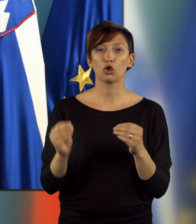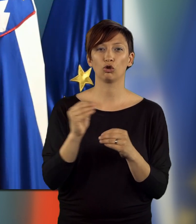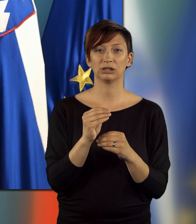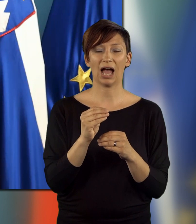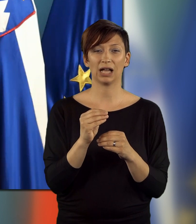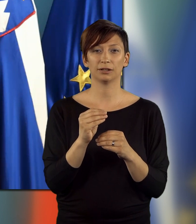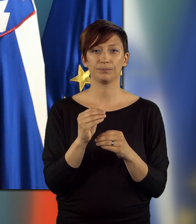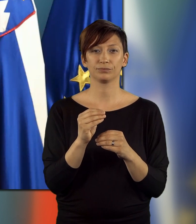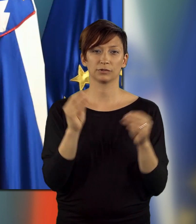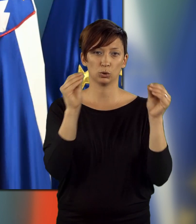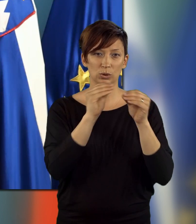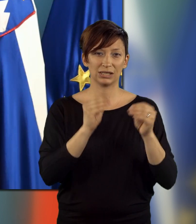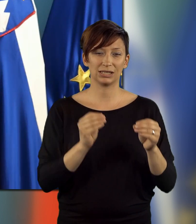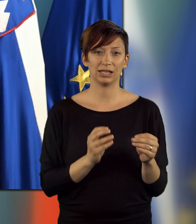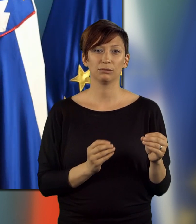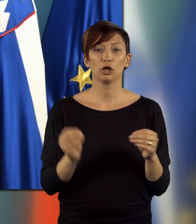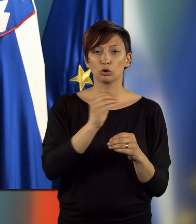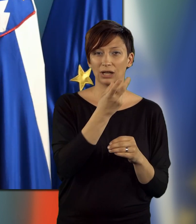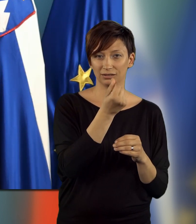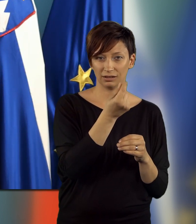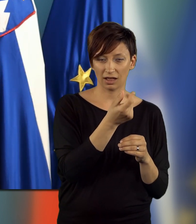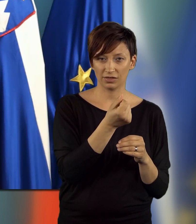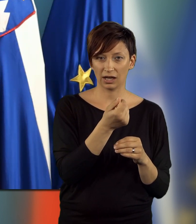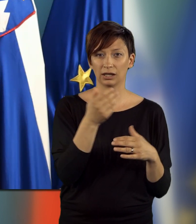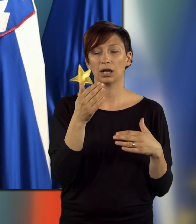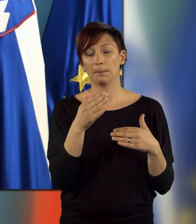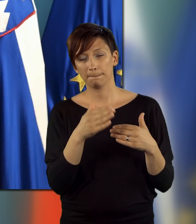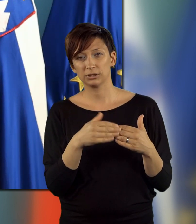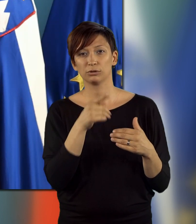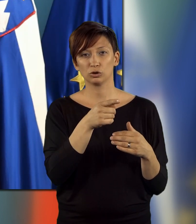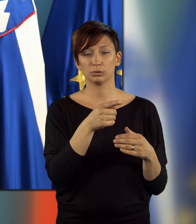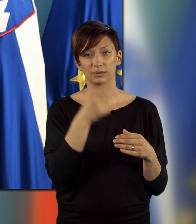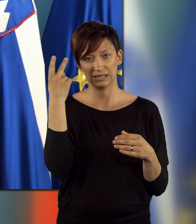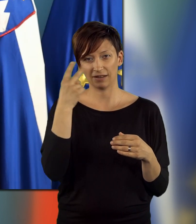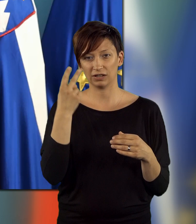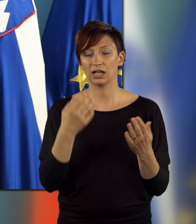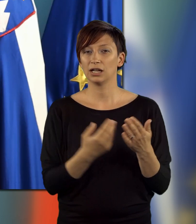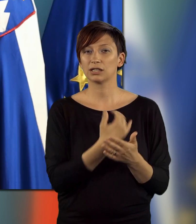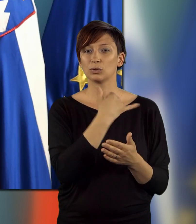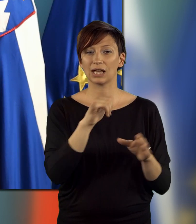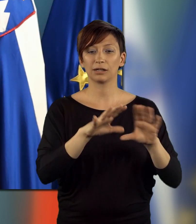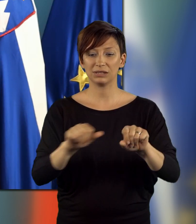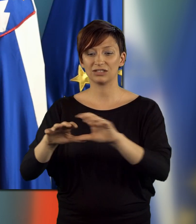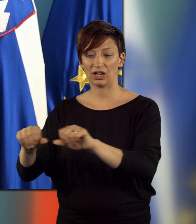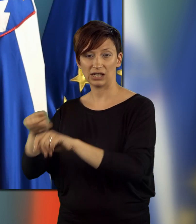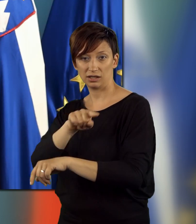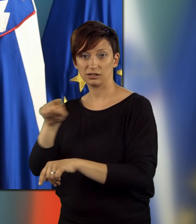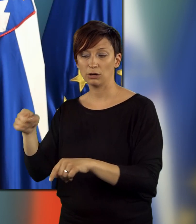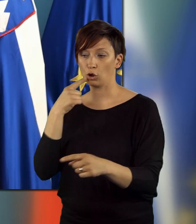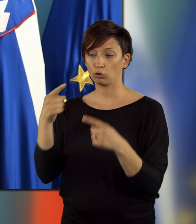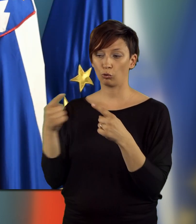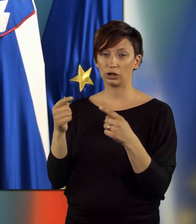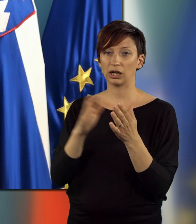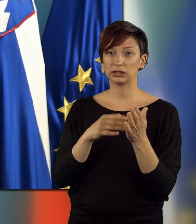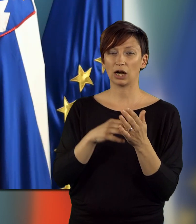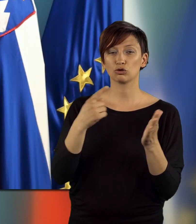dodan v sistem dodatni denar, pri čemer je bilo seveda z vsakim izvajalcem dogovorjeno,